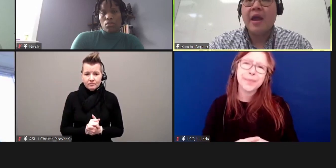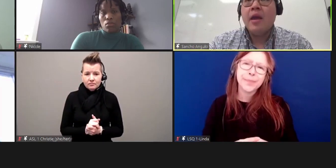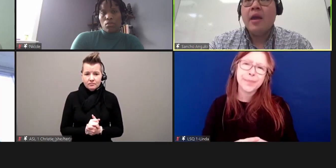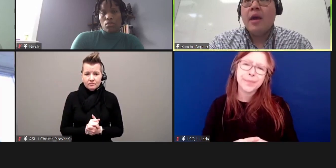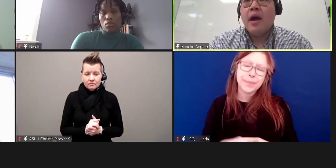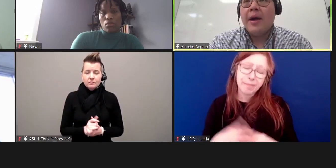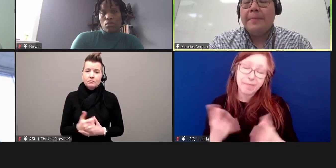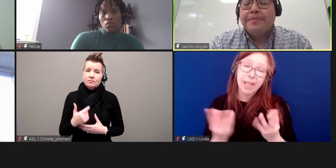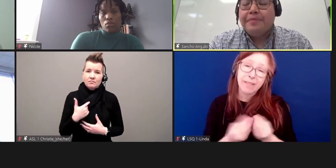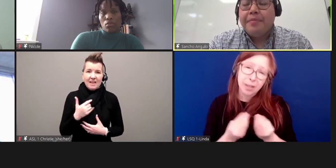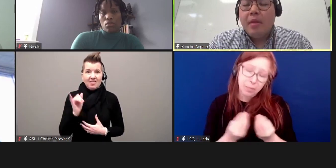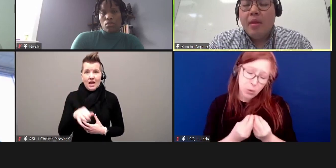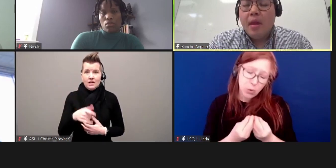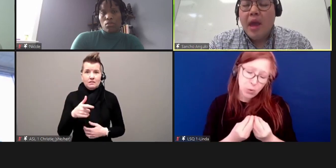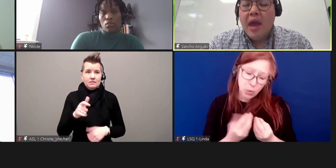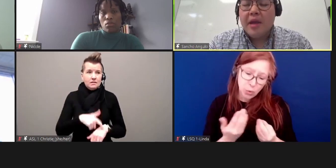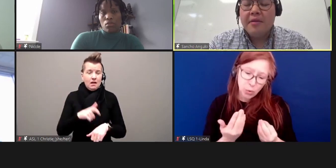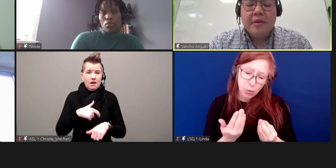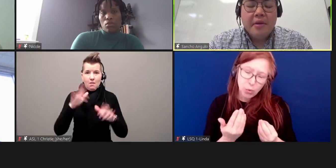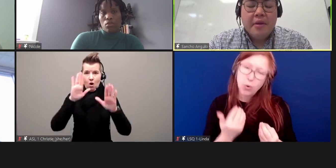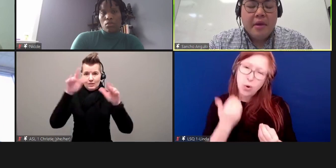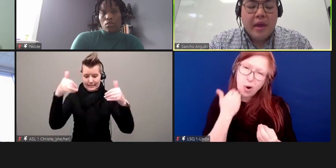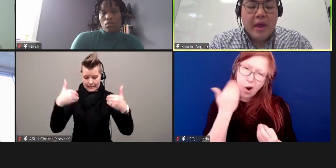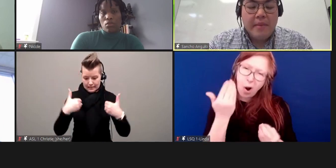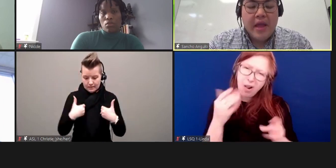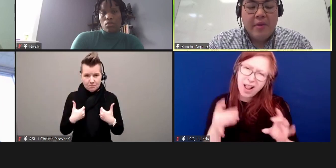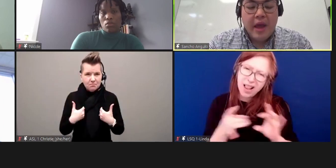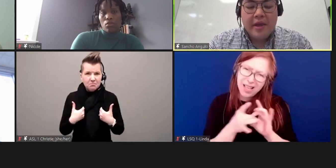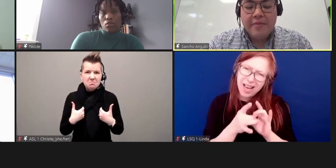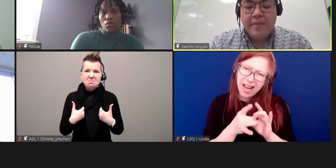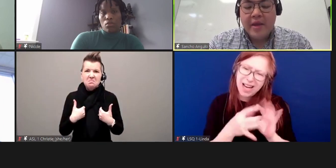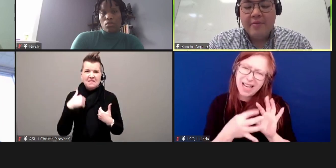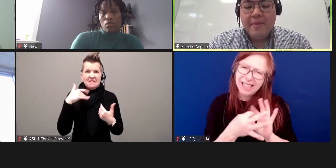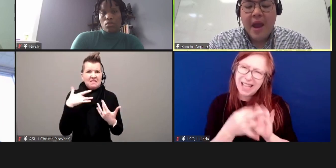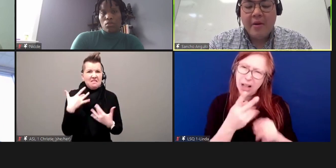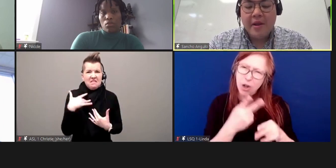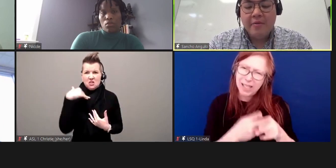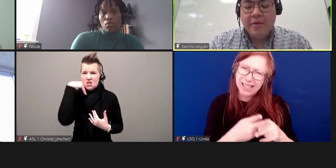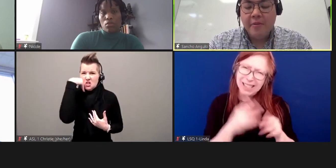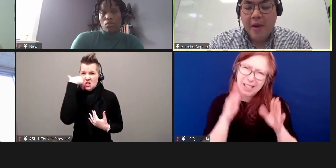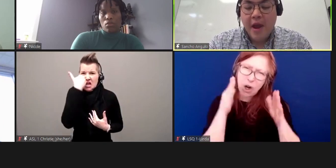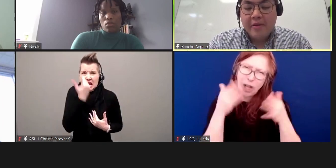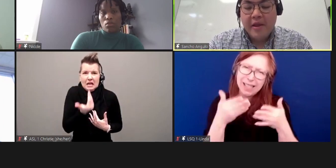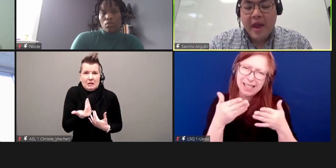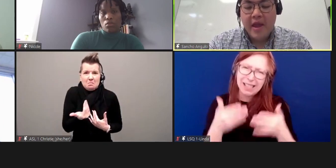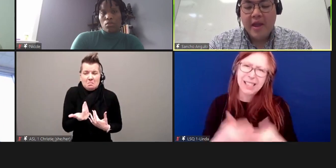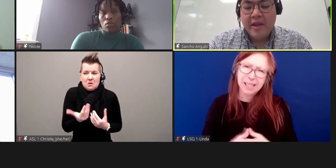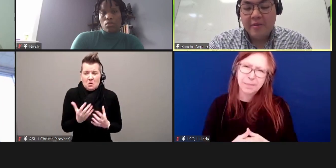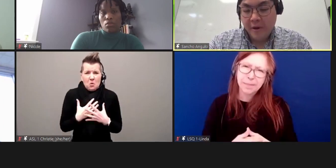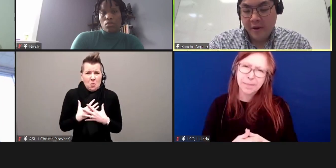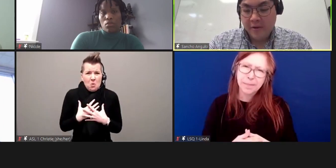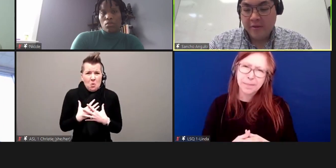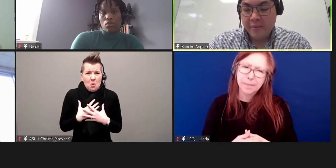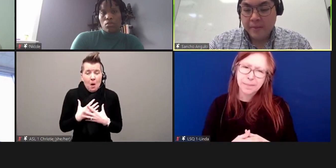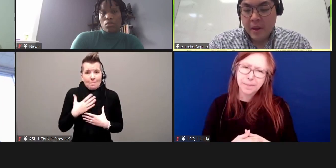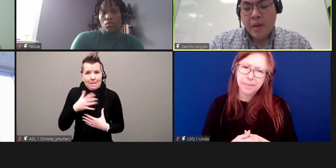Il y avait beaucoup de honte associée à l'autisme, au fait d'être autiste. Et mes parents